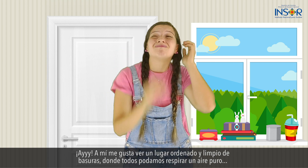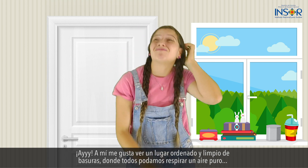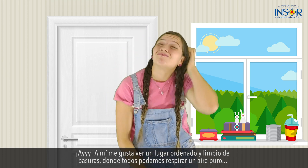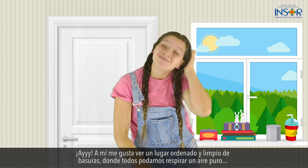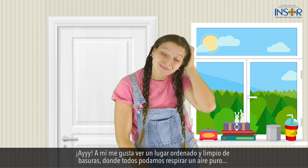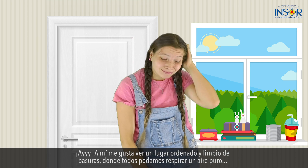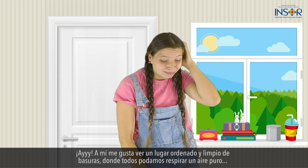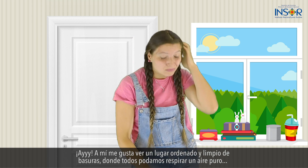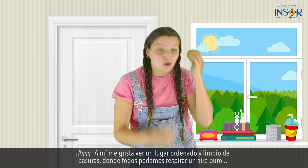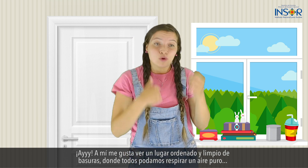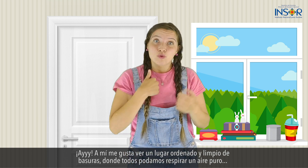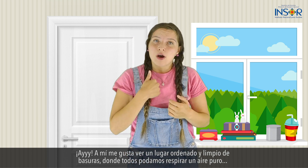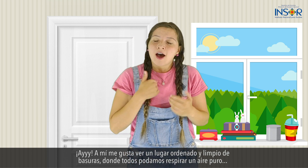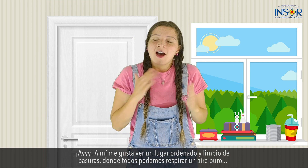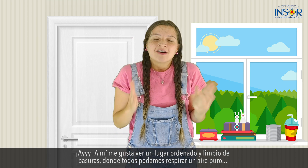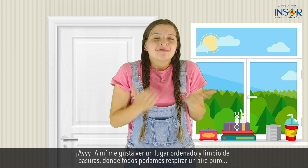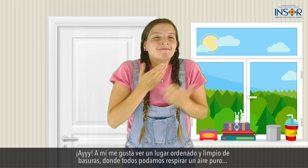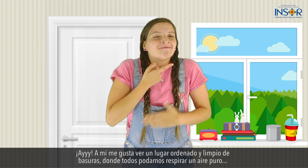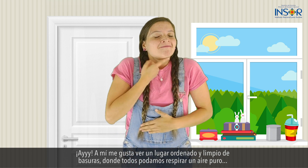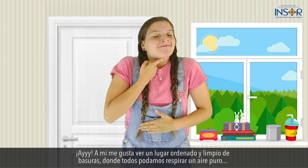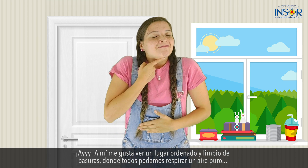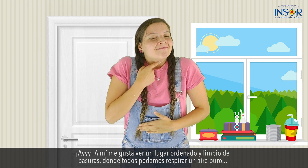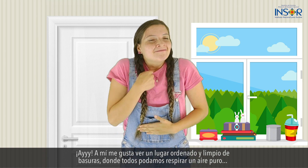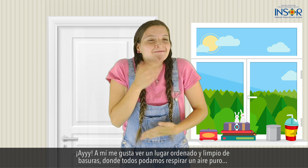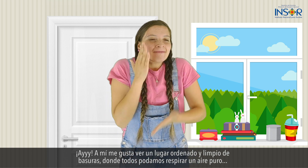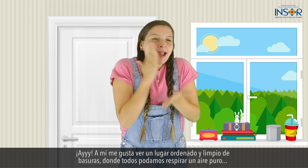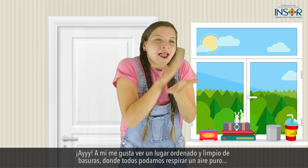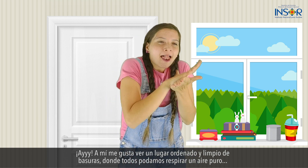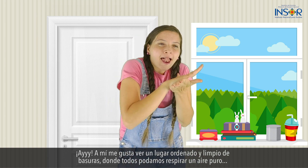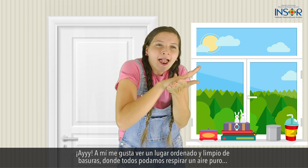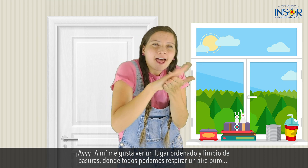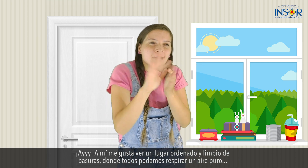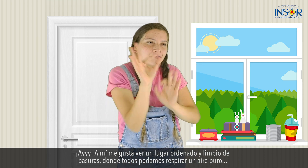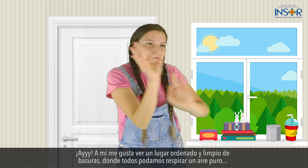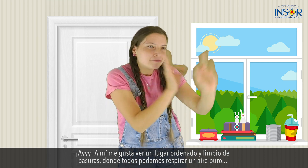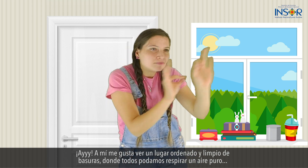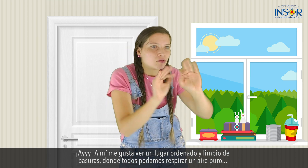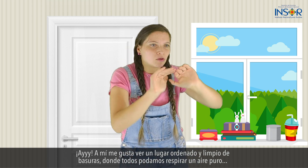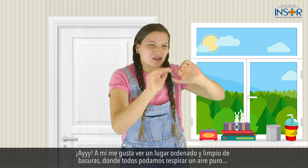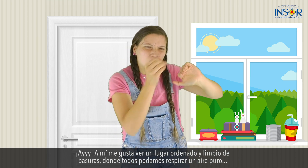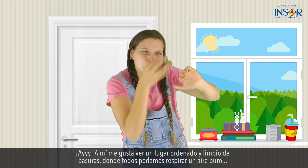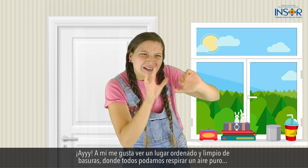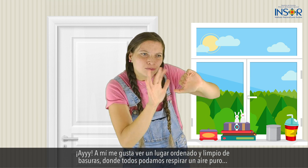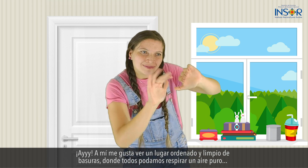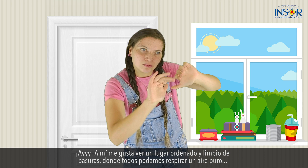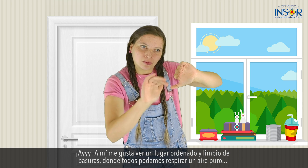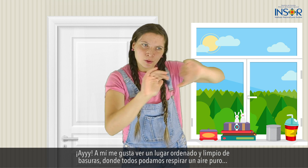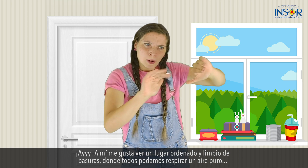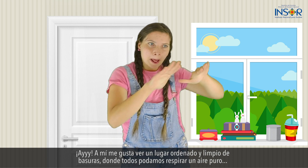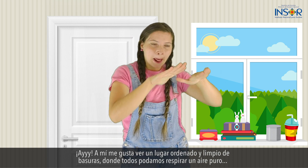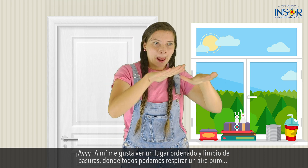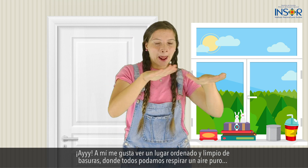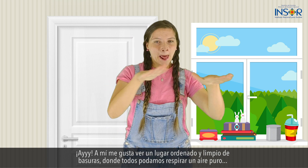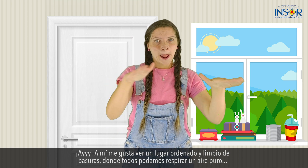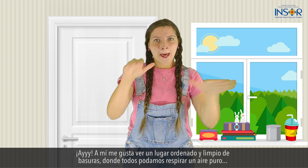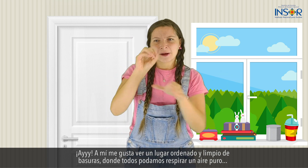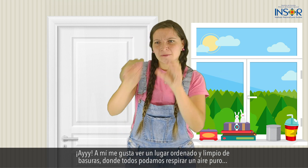¡Ay! A mí me gusta ver un lugar ordenado y limpio de basuras, donde